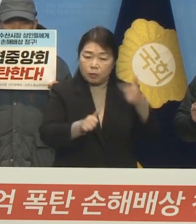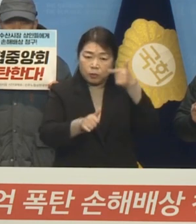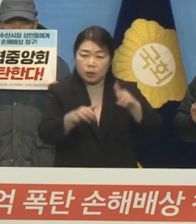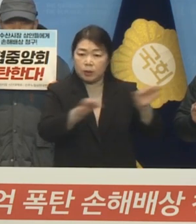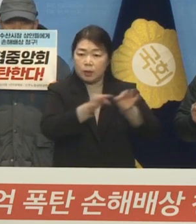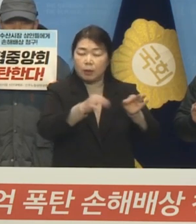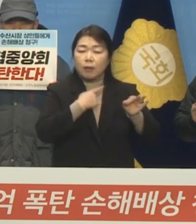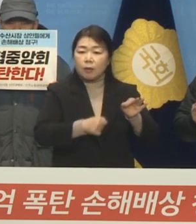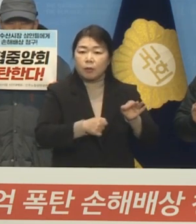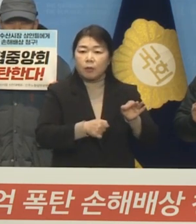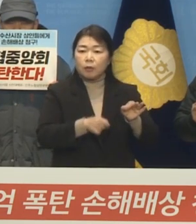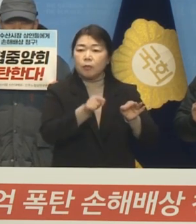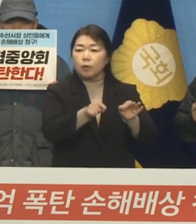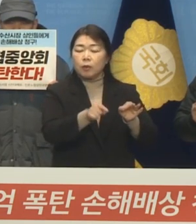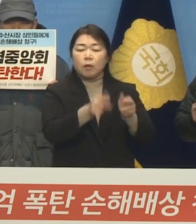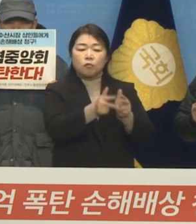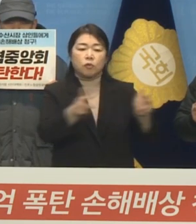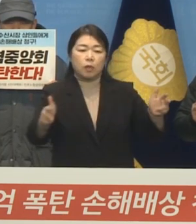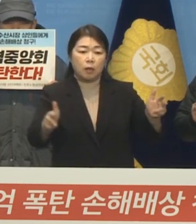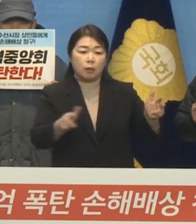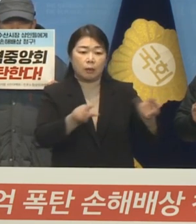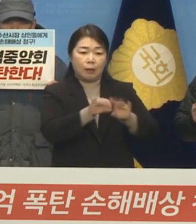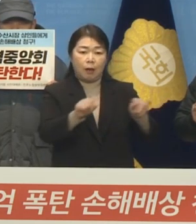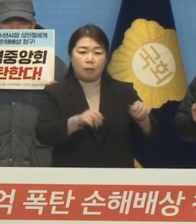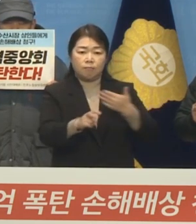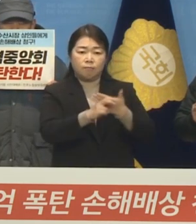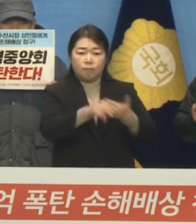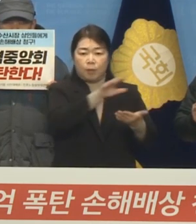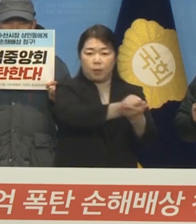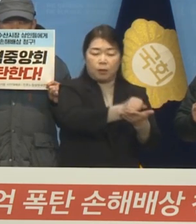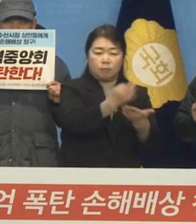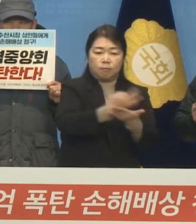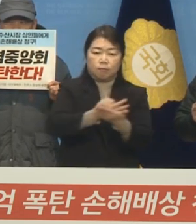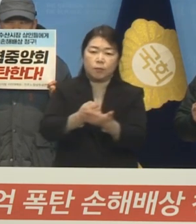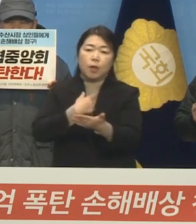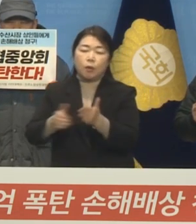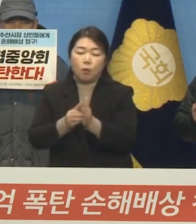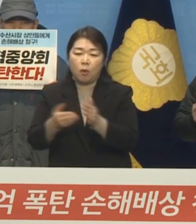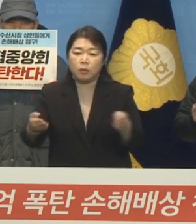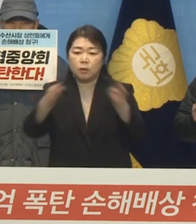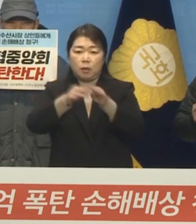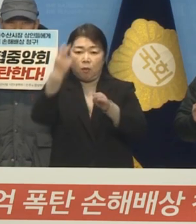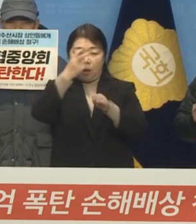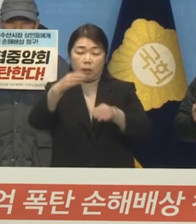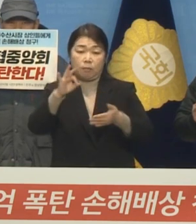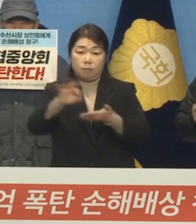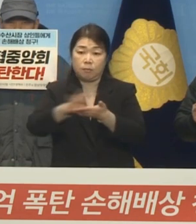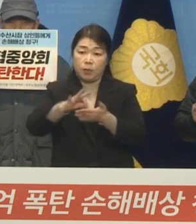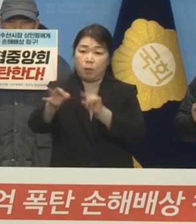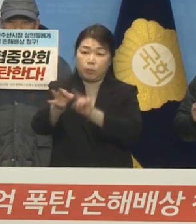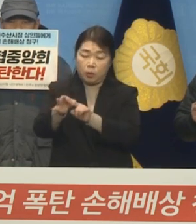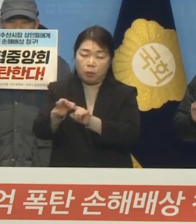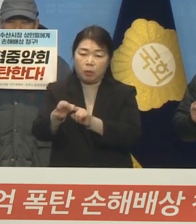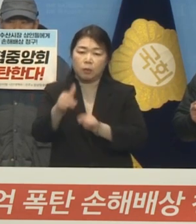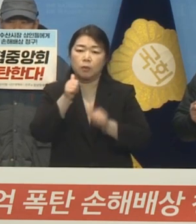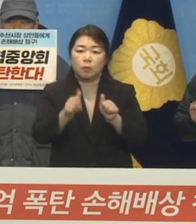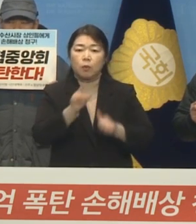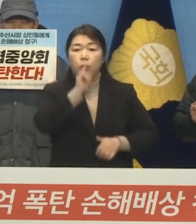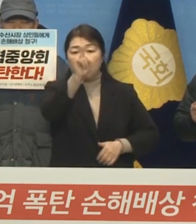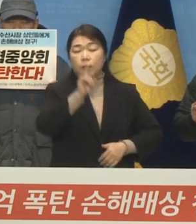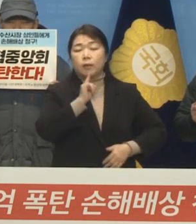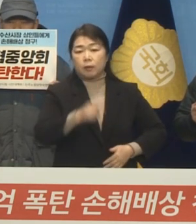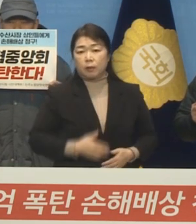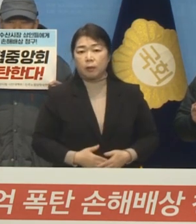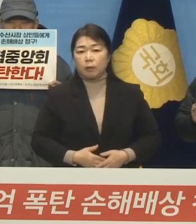구시장에서 영업하던 기간에 주차장 부지를 무단으로 점유하였으며 시설관리 용역에 대한 비용 청구라 합니다.